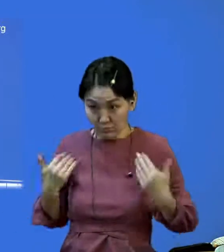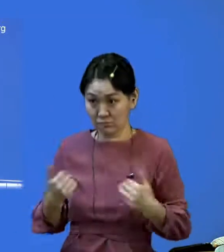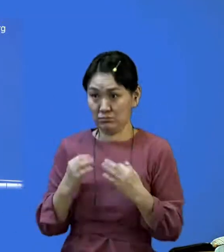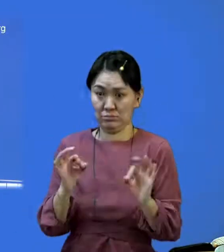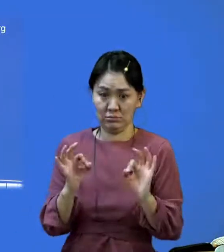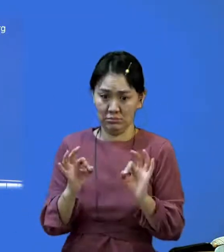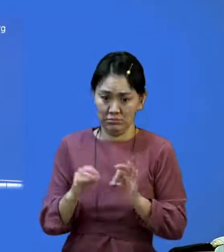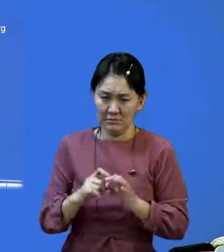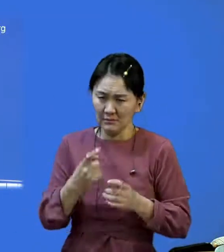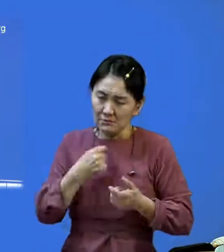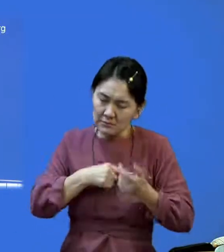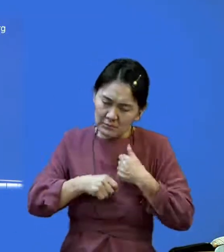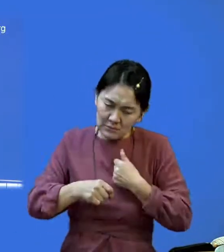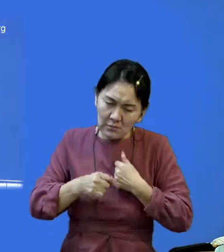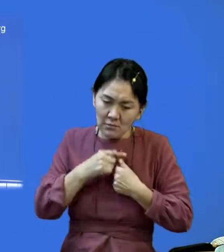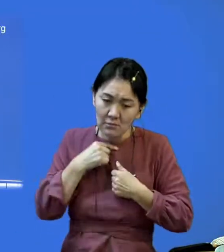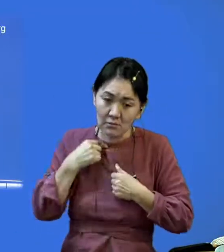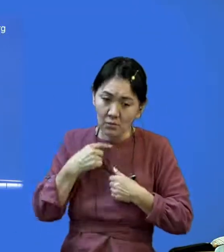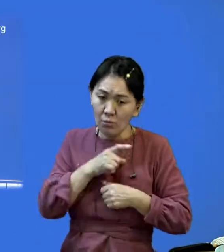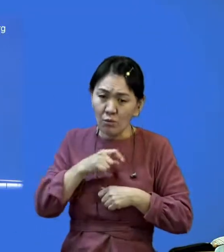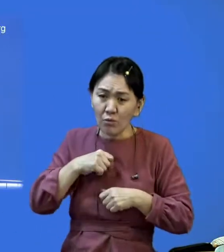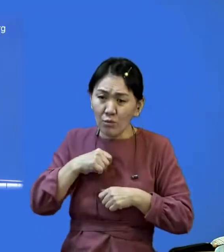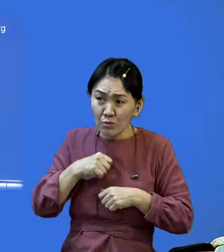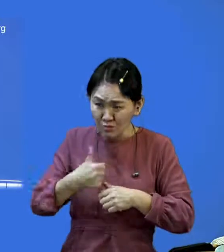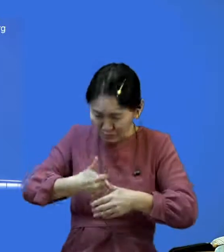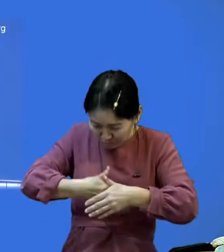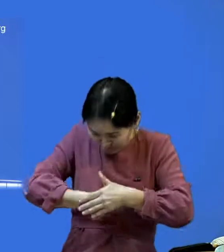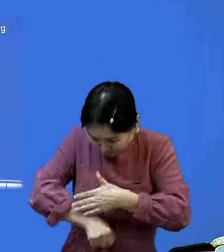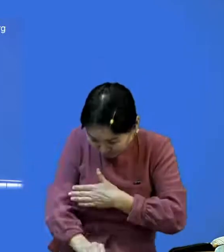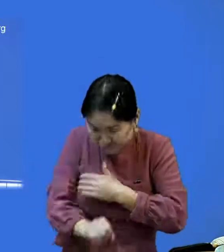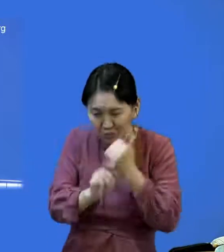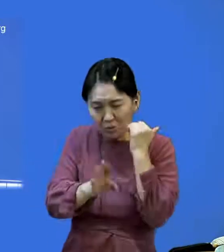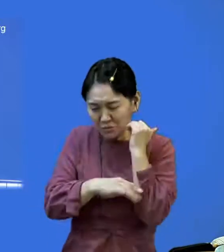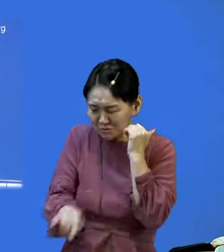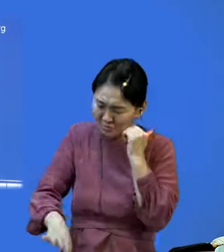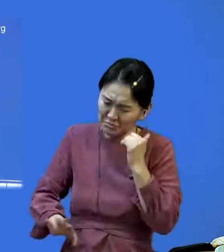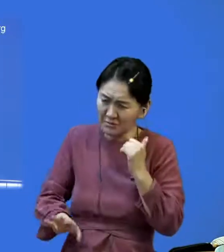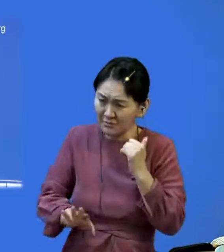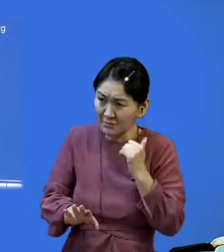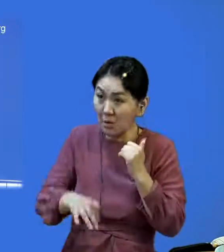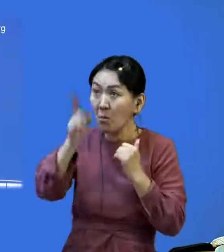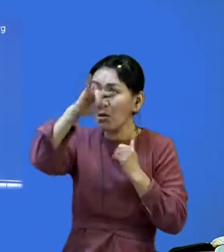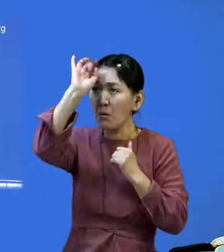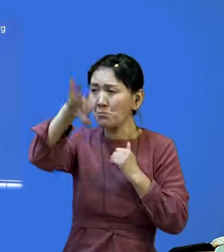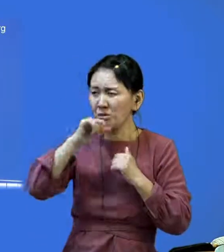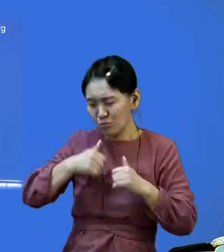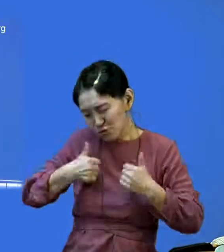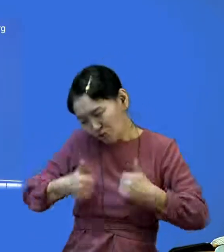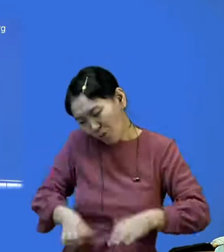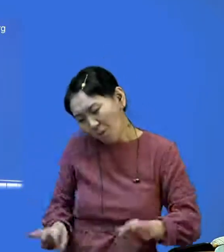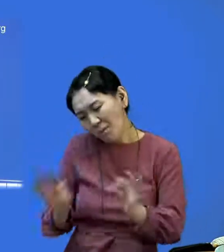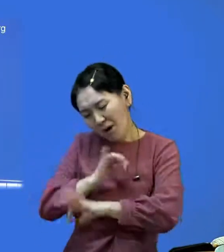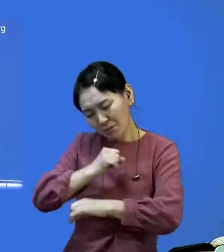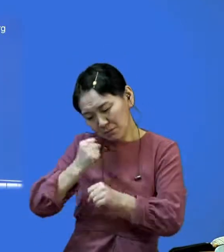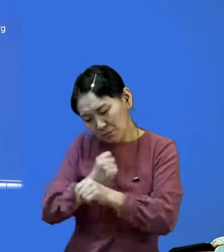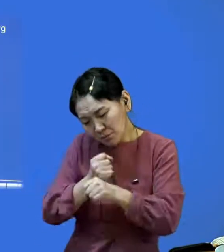Дэндүү шаналгаатай байсан учраас өөрийнх нь төрсөн одоо өдрийг хараас энэ бол бурхныг хараасан хэрэг биш ээ.